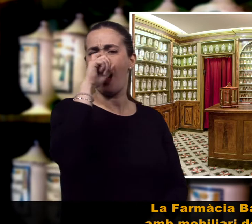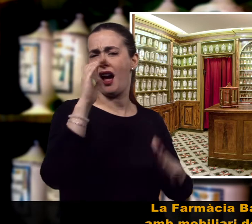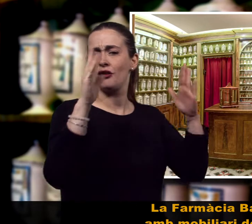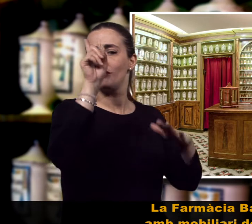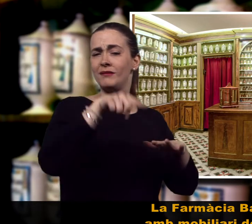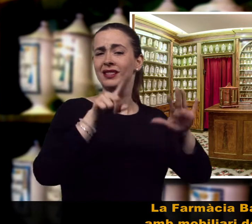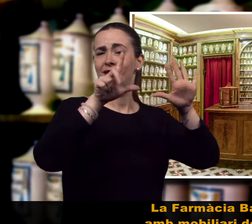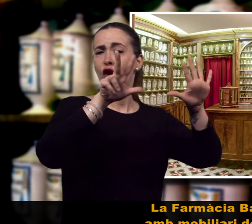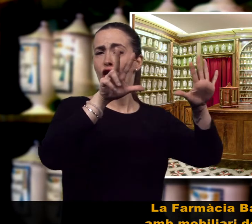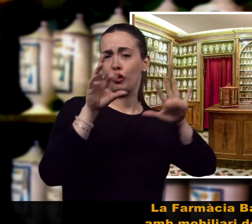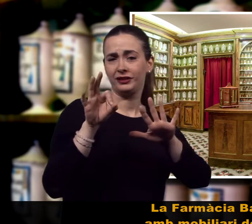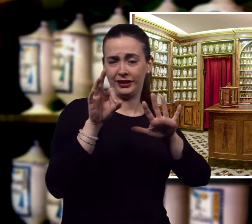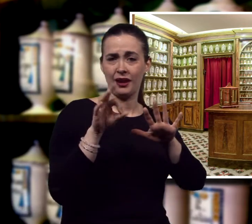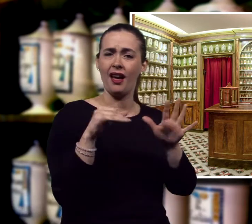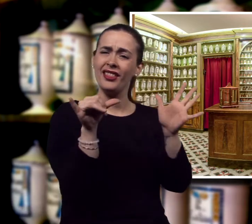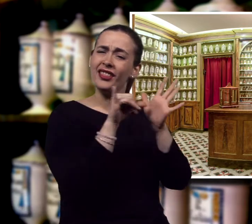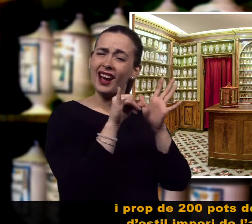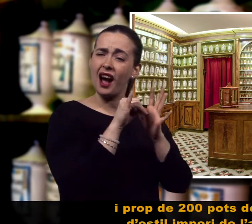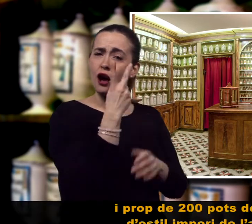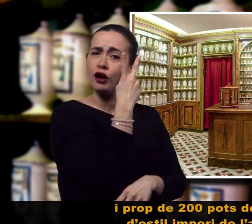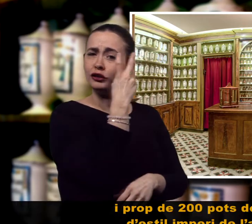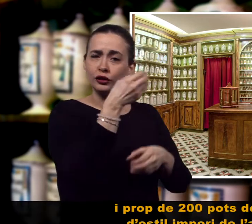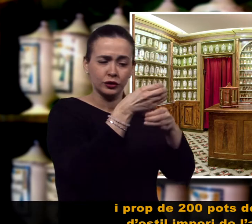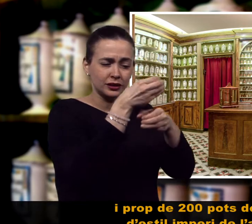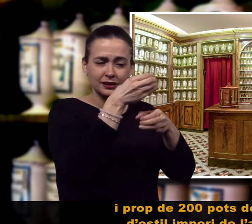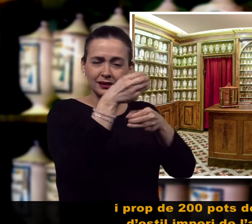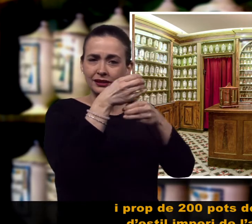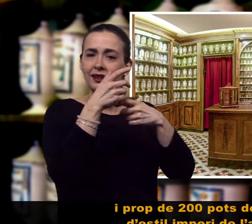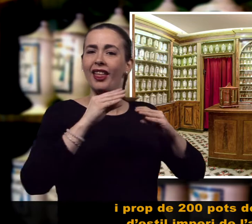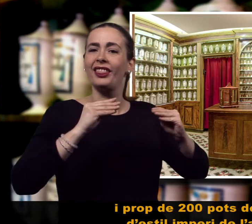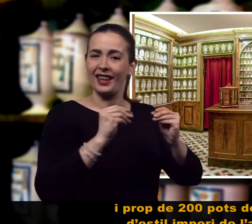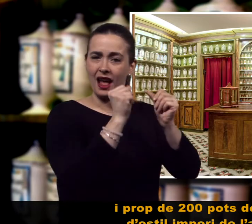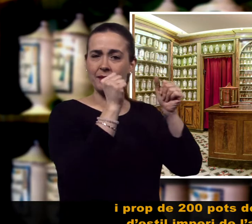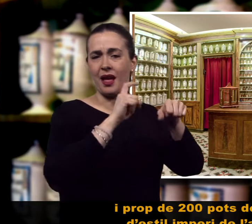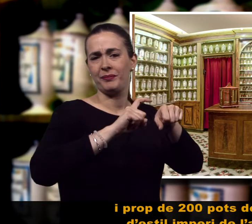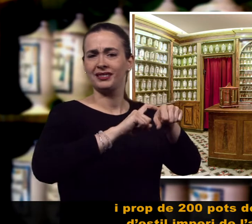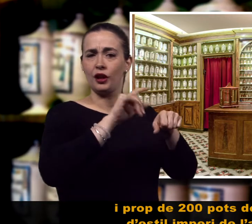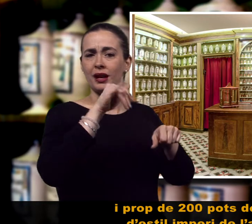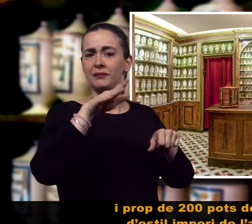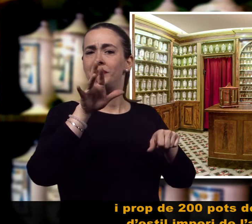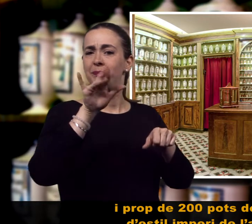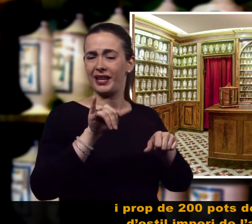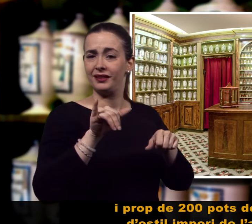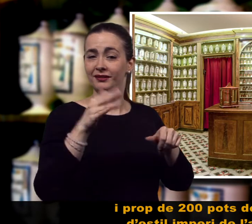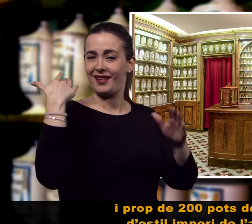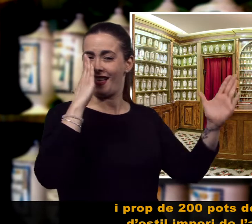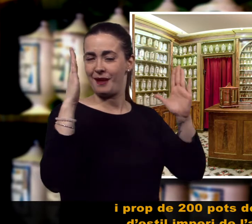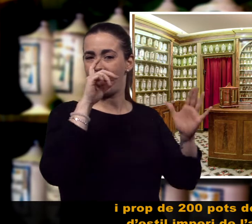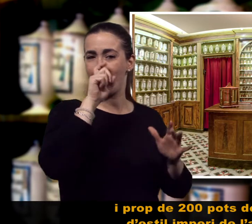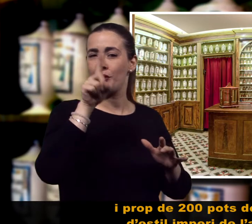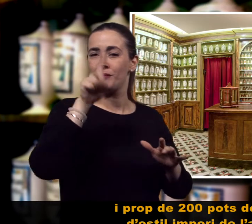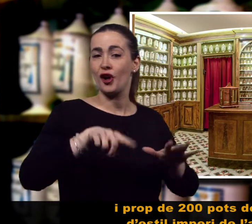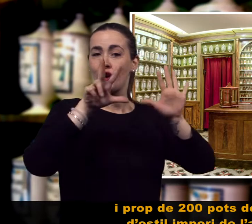La farmàcia Balvei, amb mobiliari de 1780 i prop de 200 pots de ceràmica d'estil imperi de l'any